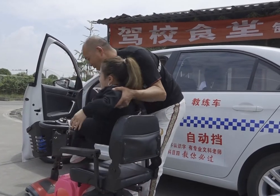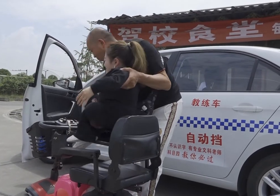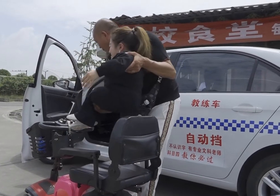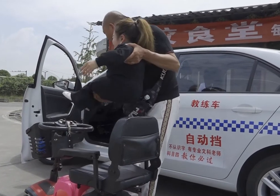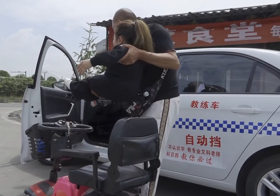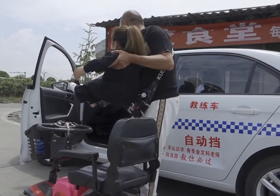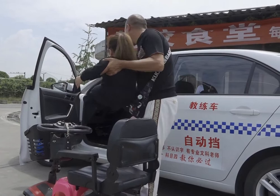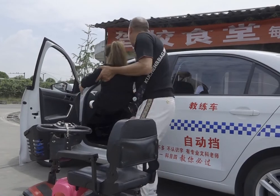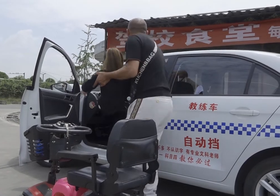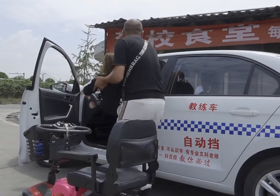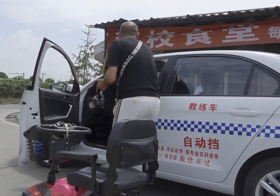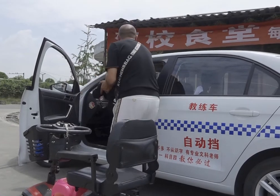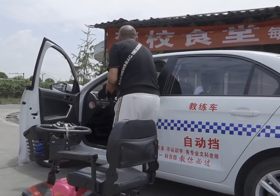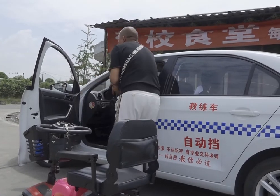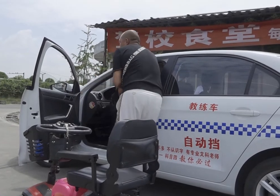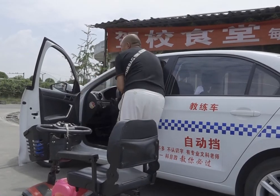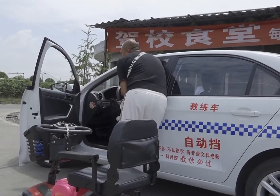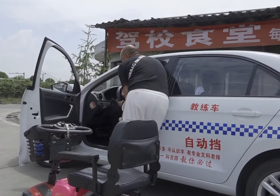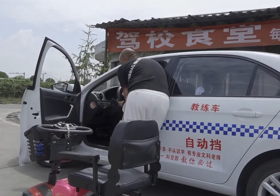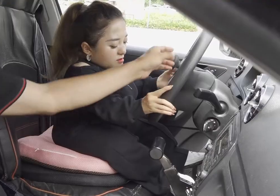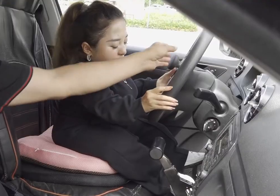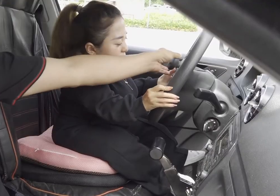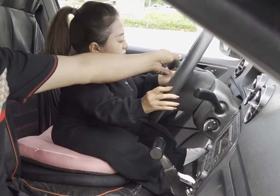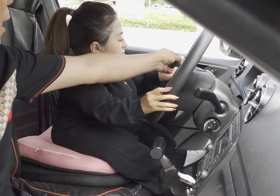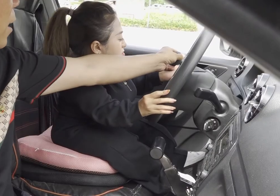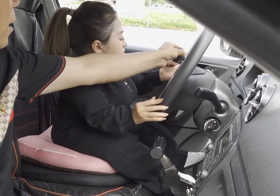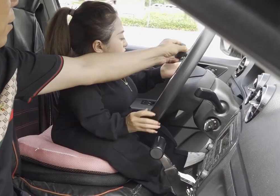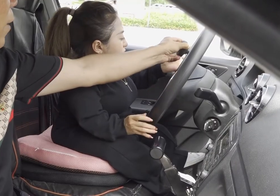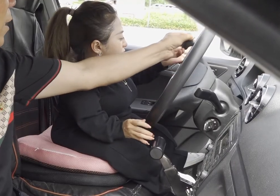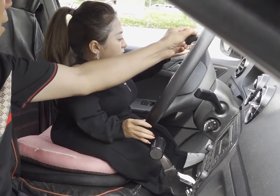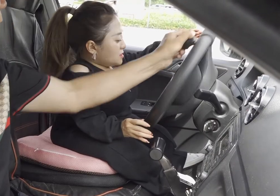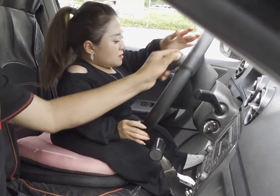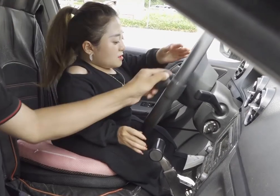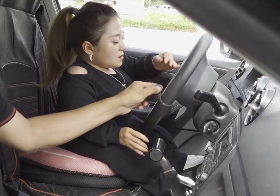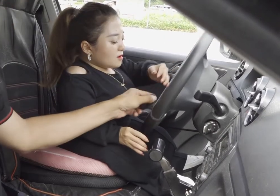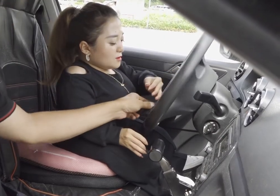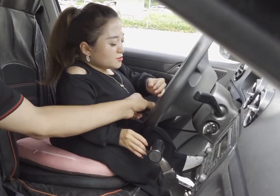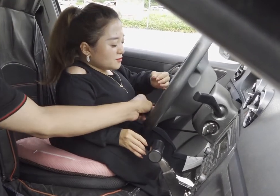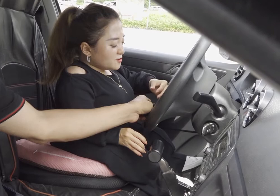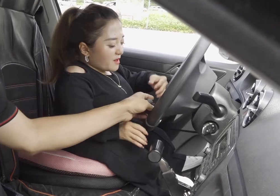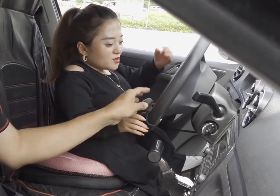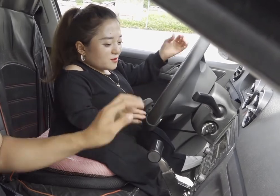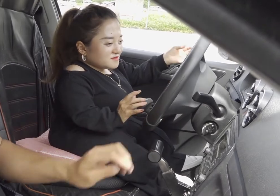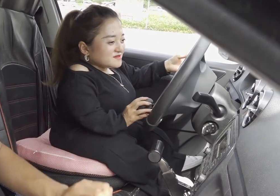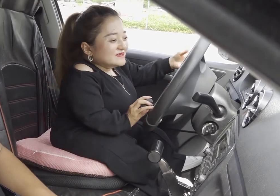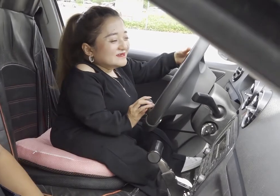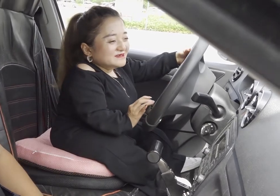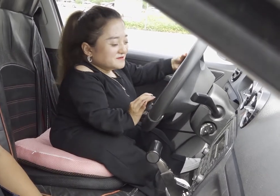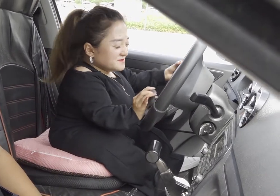和使用规定，左下肢残疾、右下肢残疾、双下肢残疾、听力障碍、右手拇指缺失或